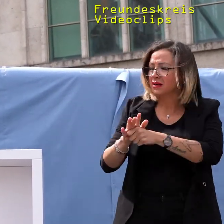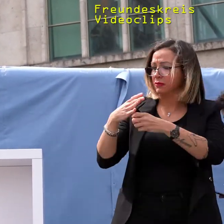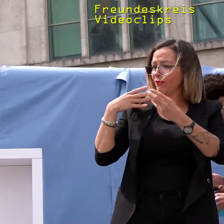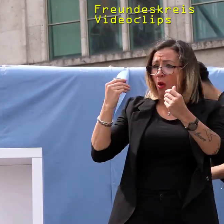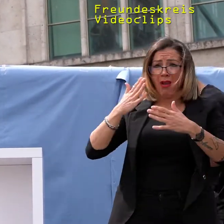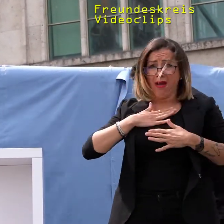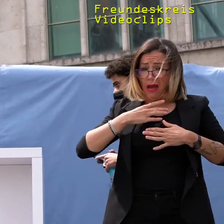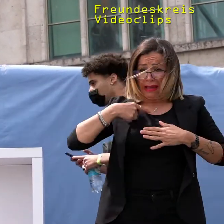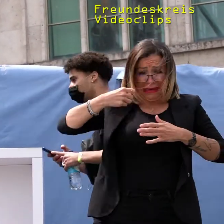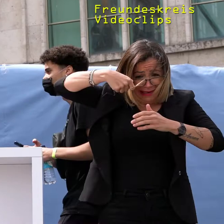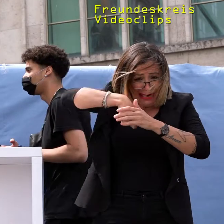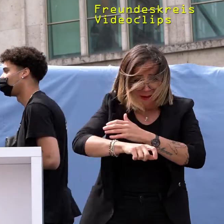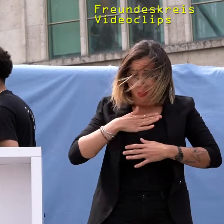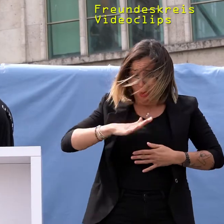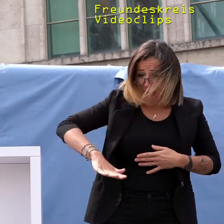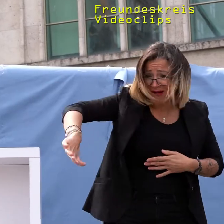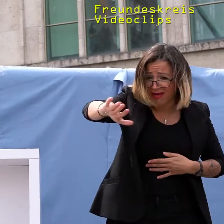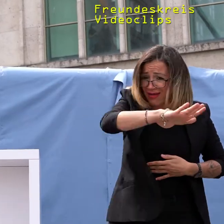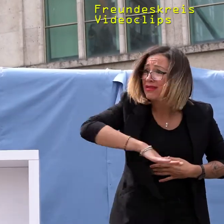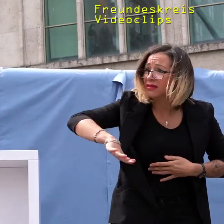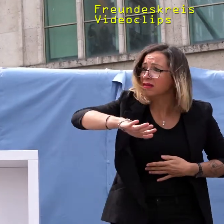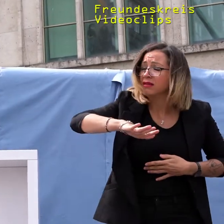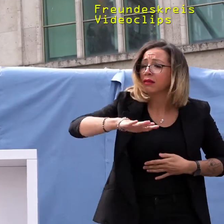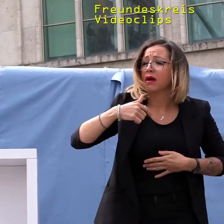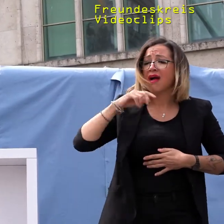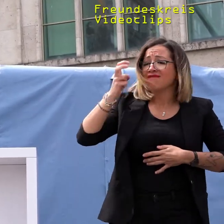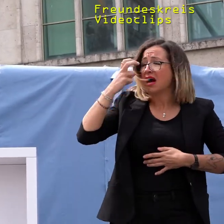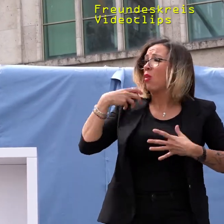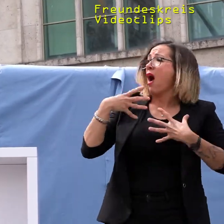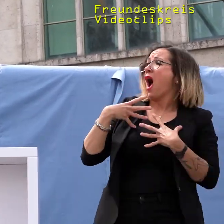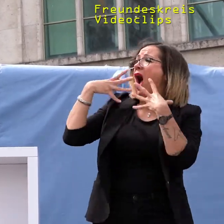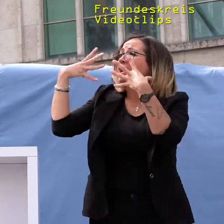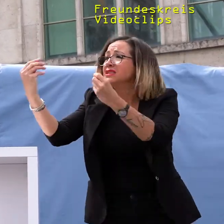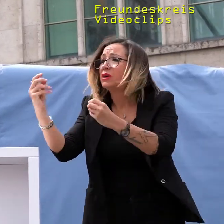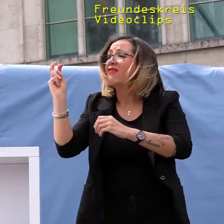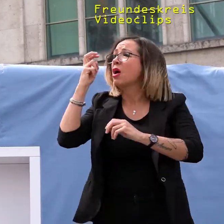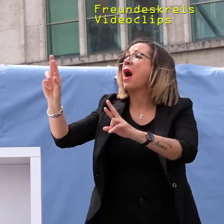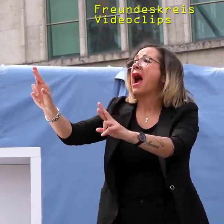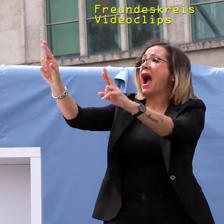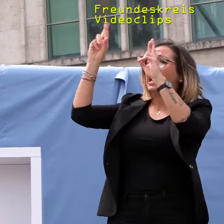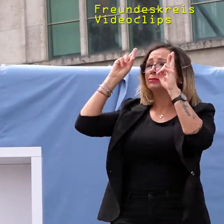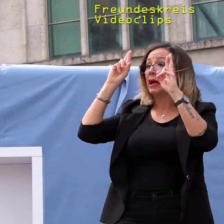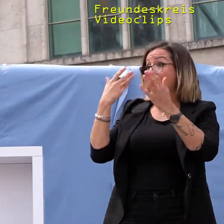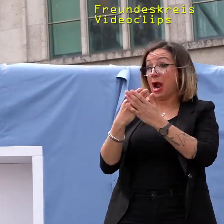Geburtsort verzweifelt versuchen, respektiert und akzeptiert zu werden.